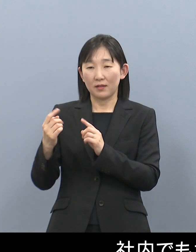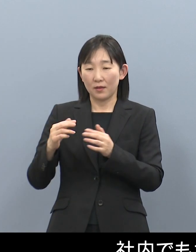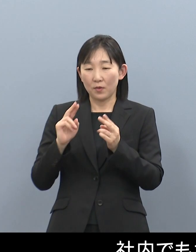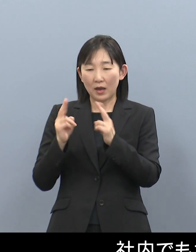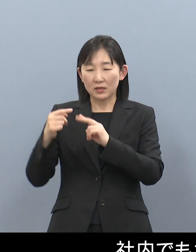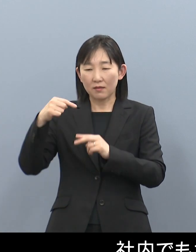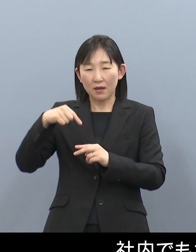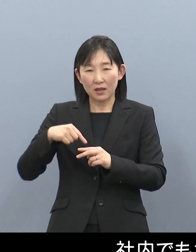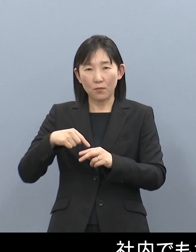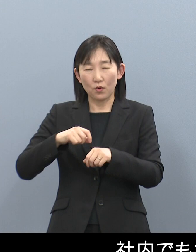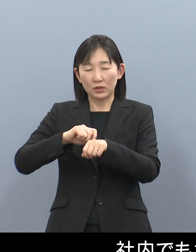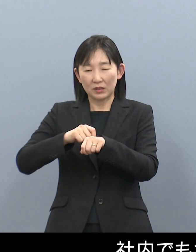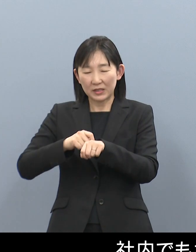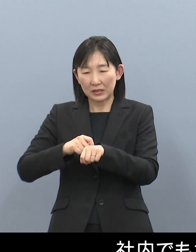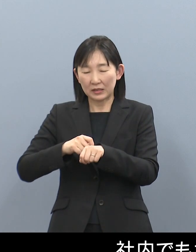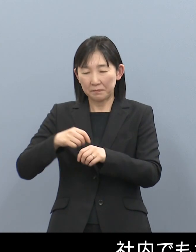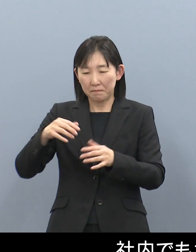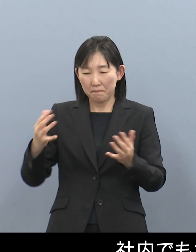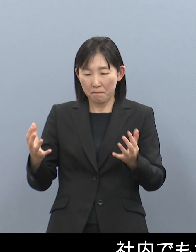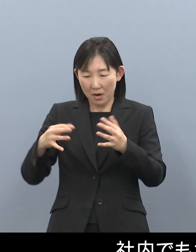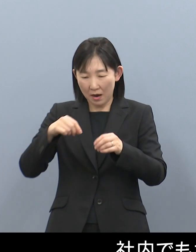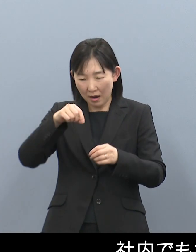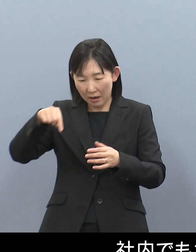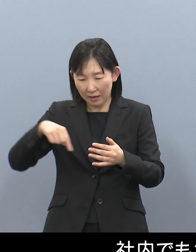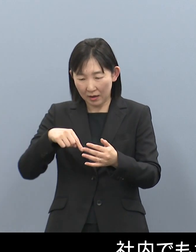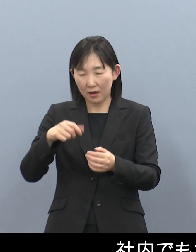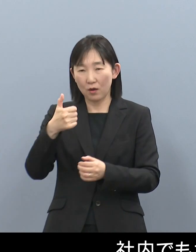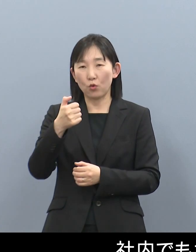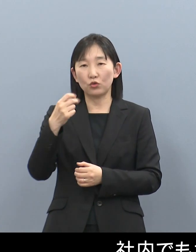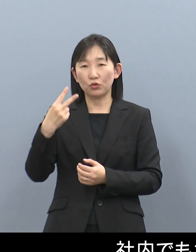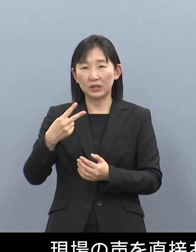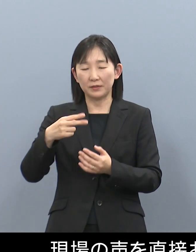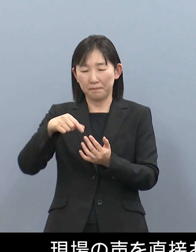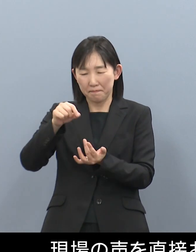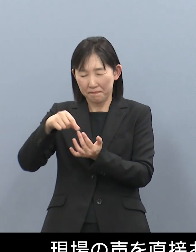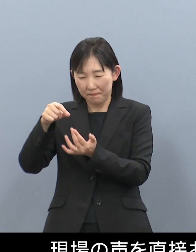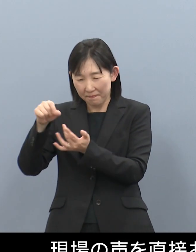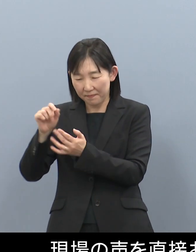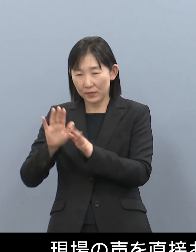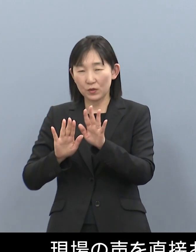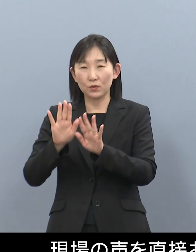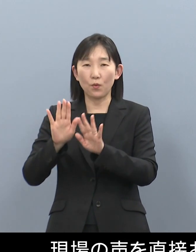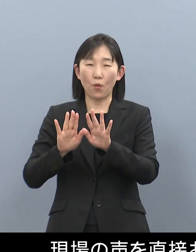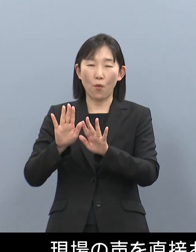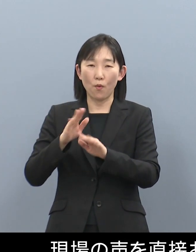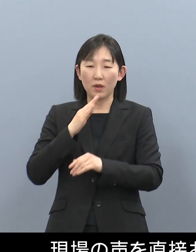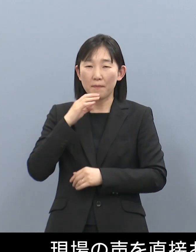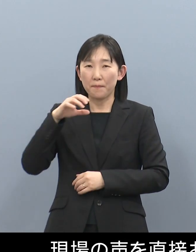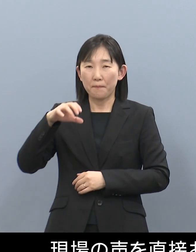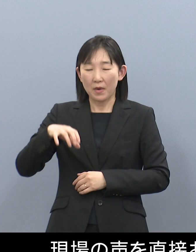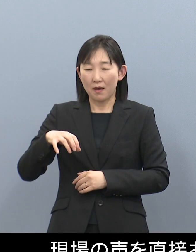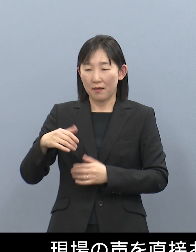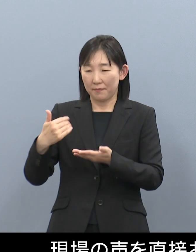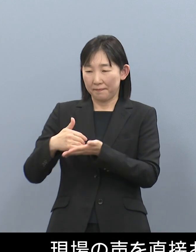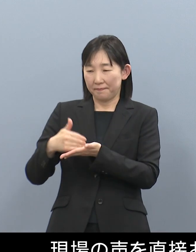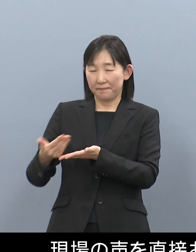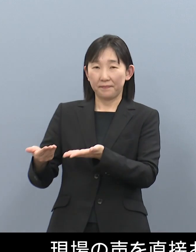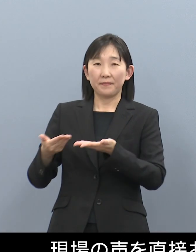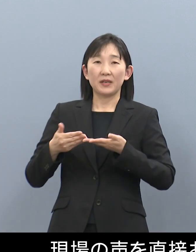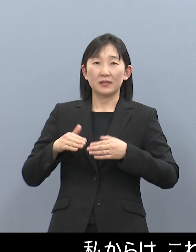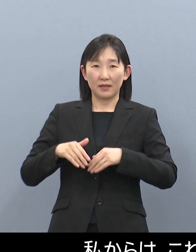でも大変厳しい競争の中から52の都市を選んでいる現場の声を直接お伺いしたところでもございます